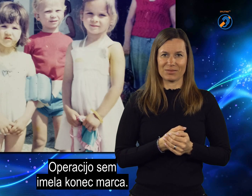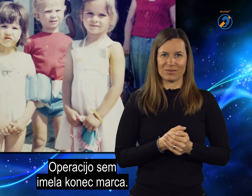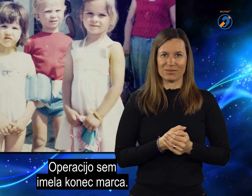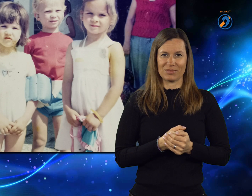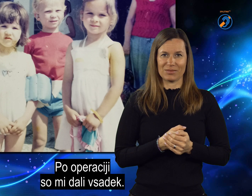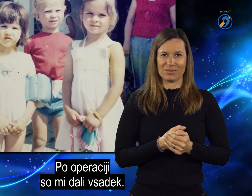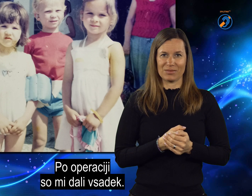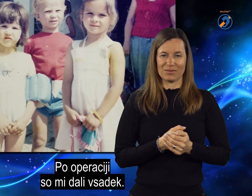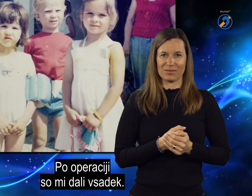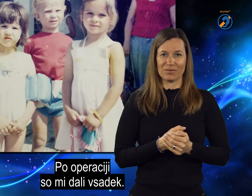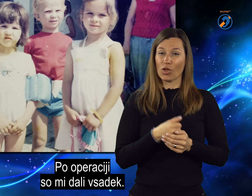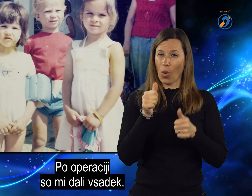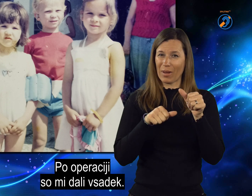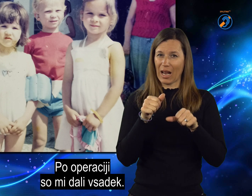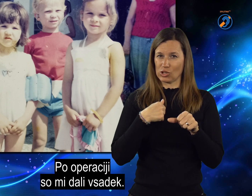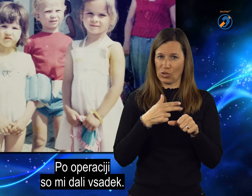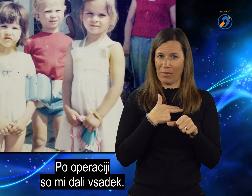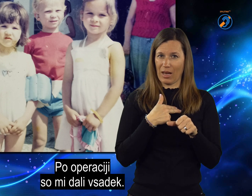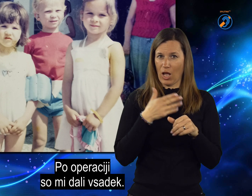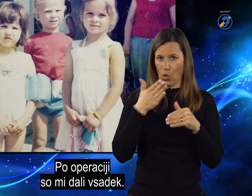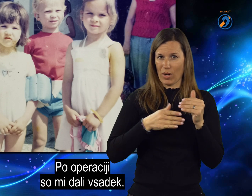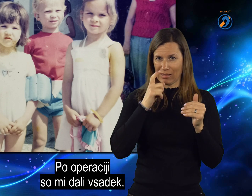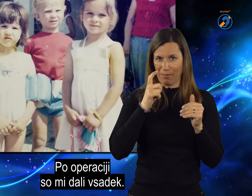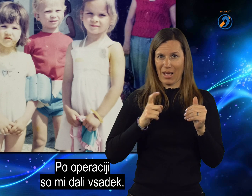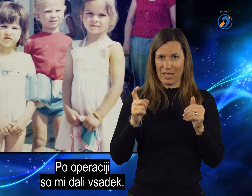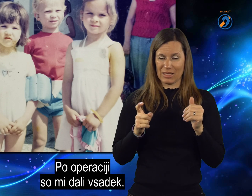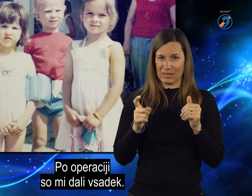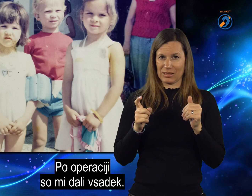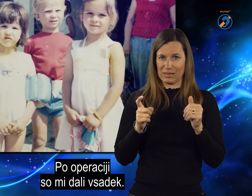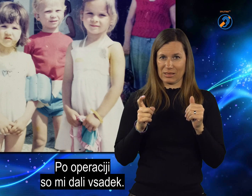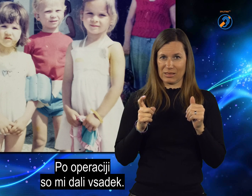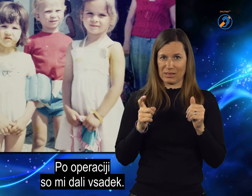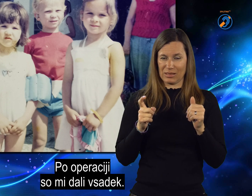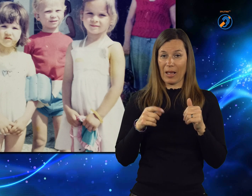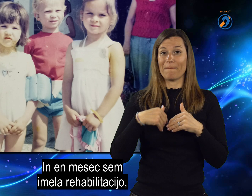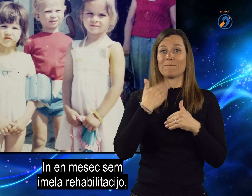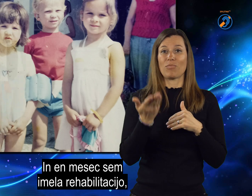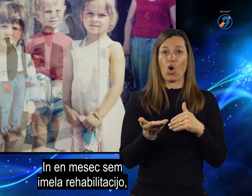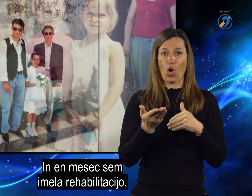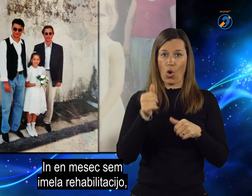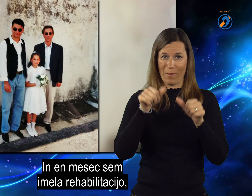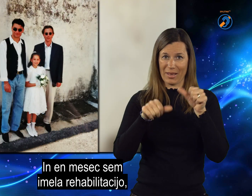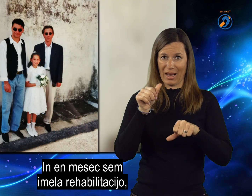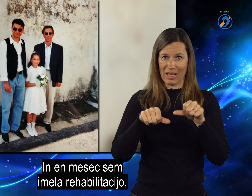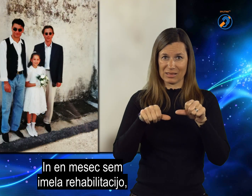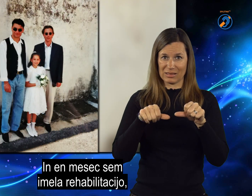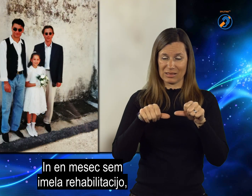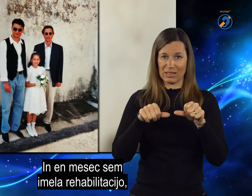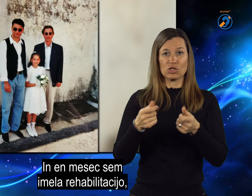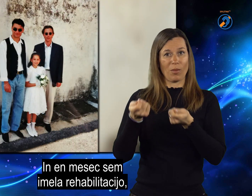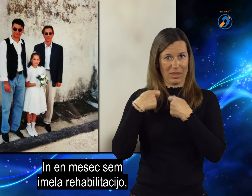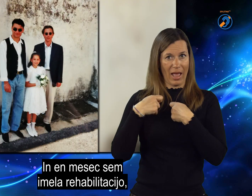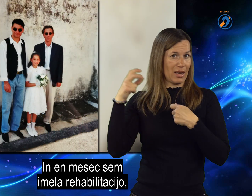marca. Po operaciji sem mi dali vsadek in sem imela